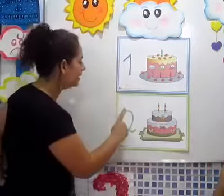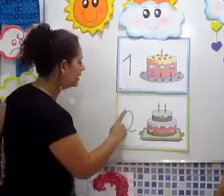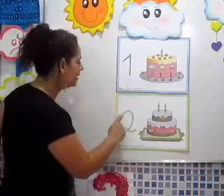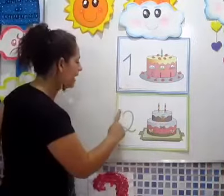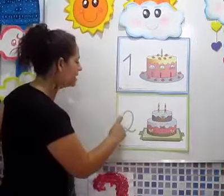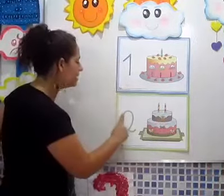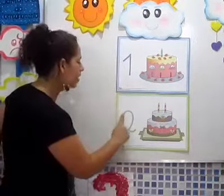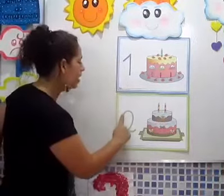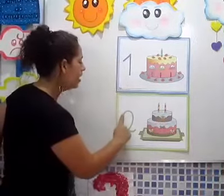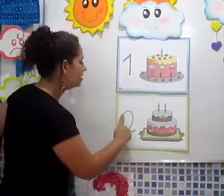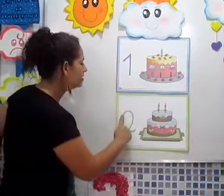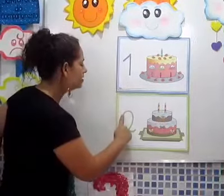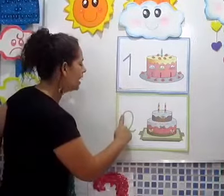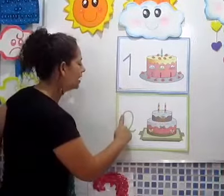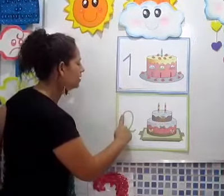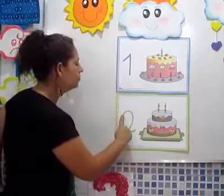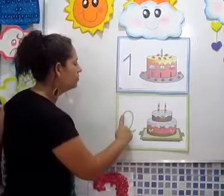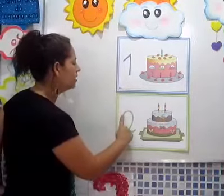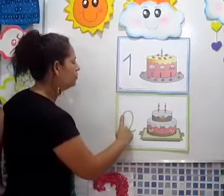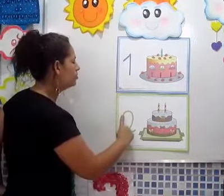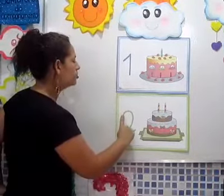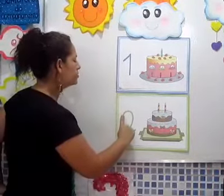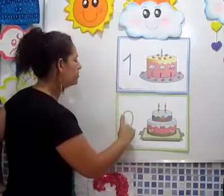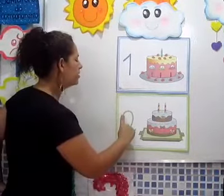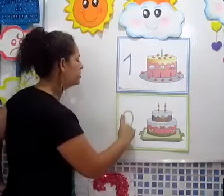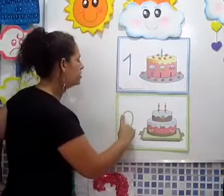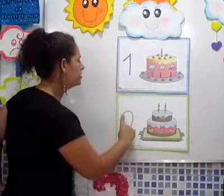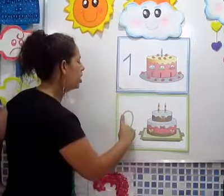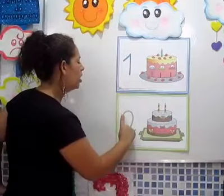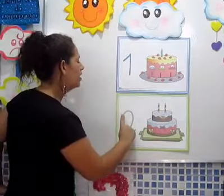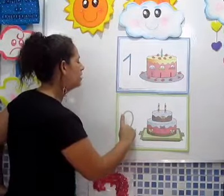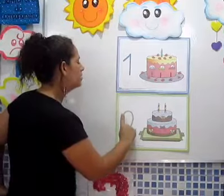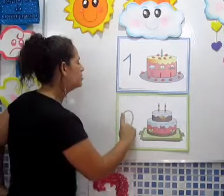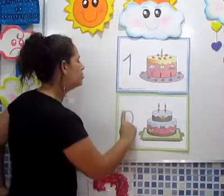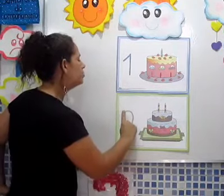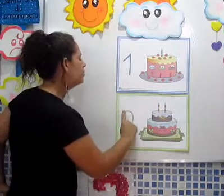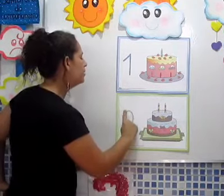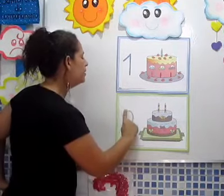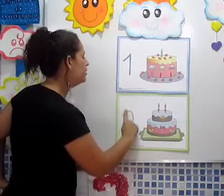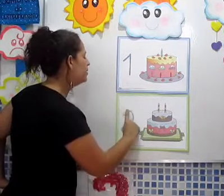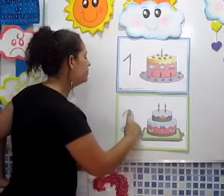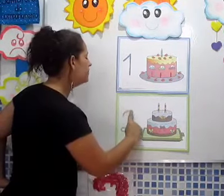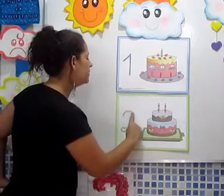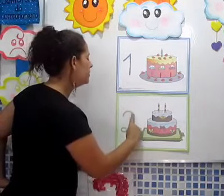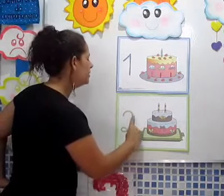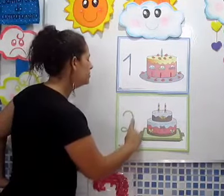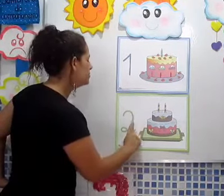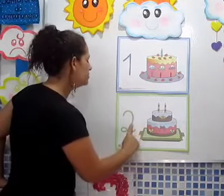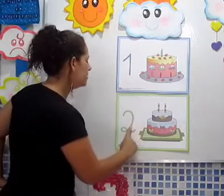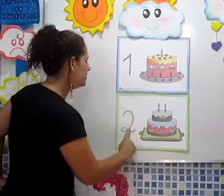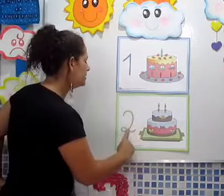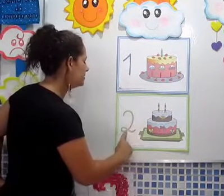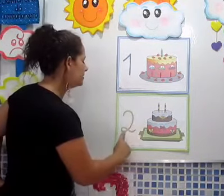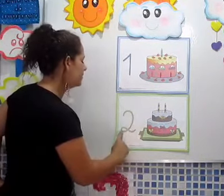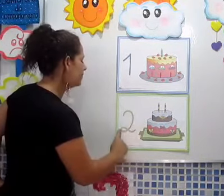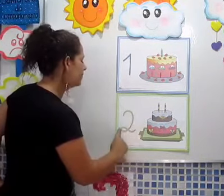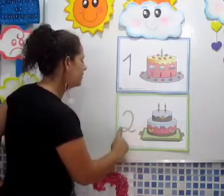Em casa, ó, segue o número 2 com o seu dedinho assim, ó. Subiu, virou, desceu, fez